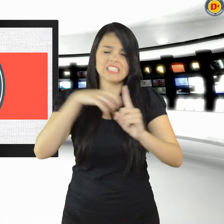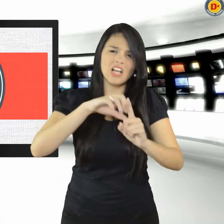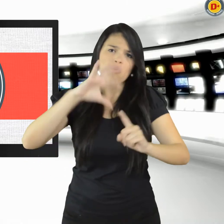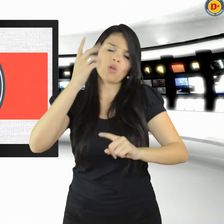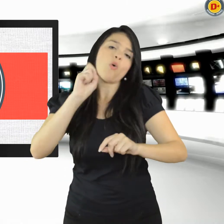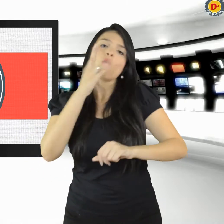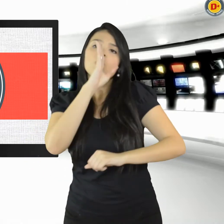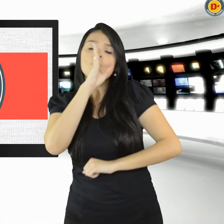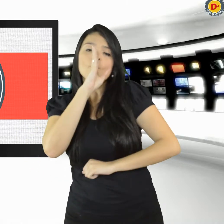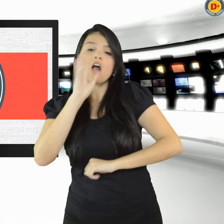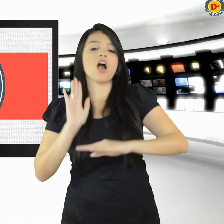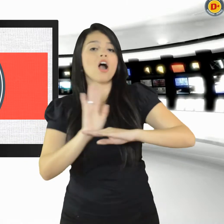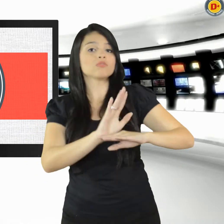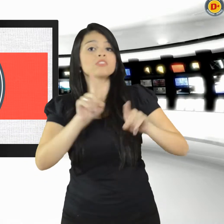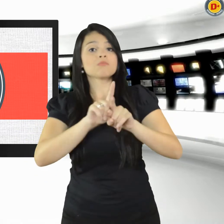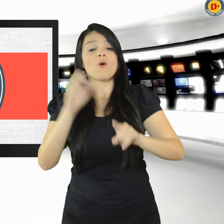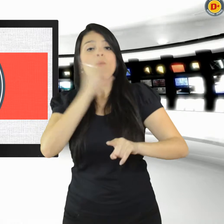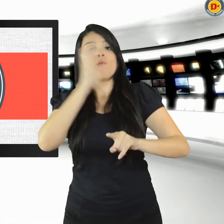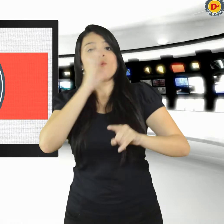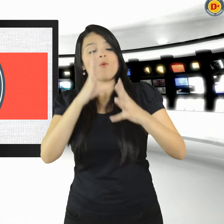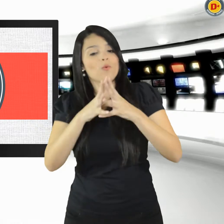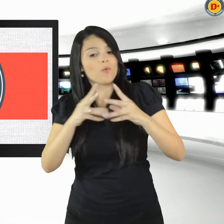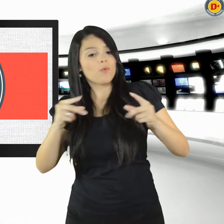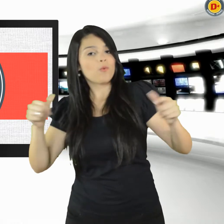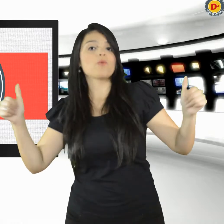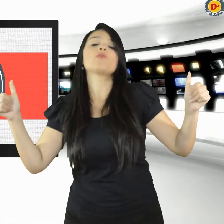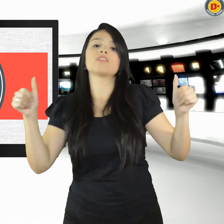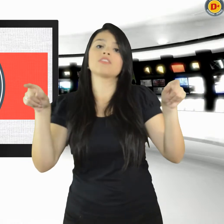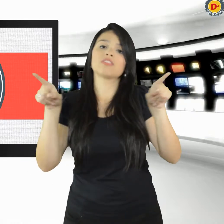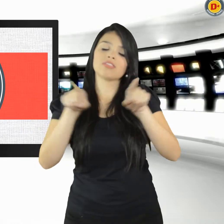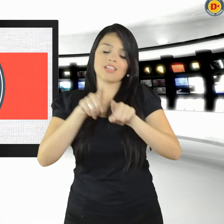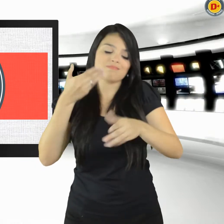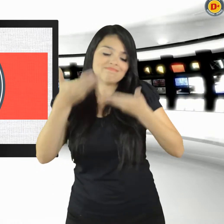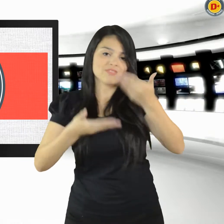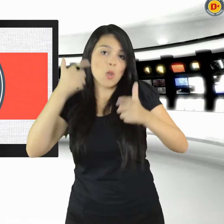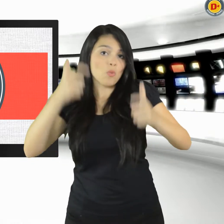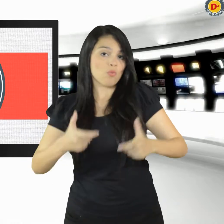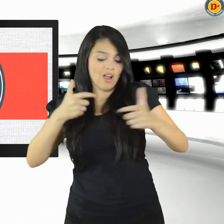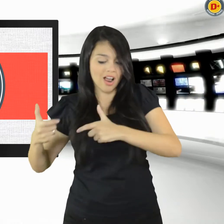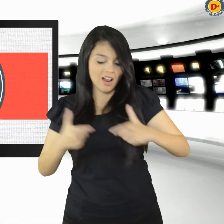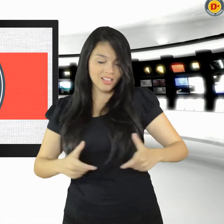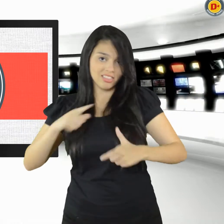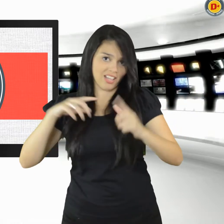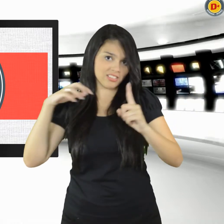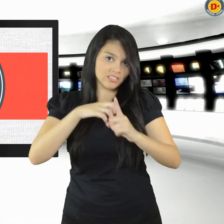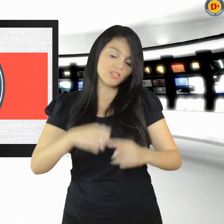e acelera a cura ao implementar a nutrição na área lesada já que a circulação